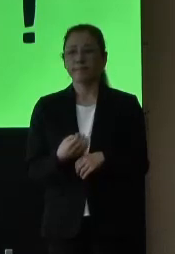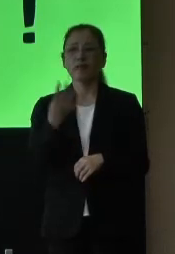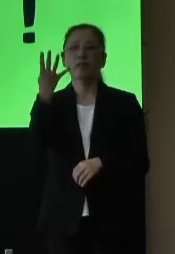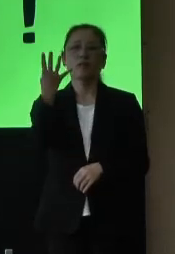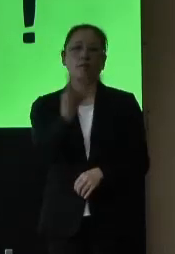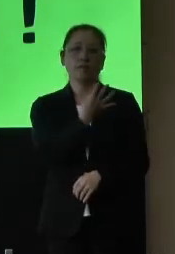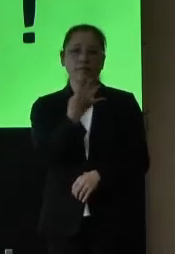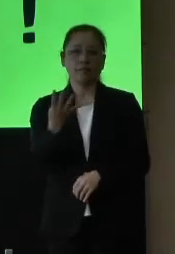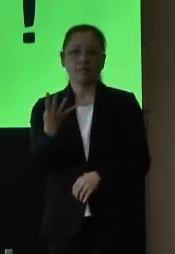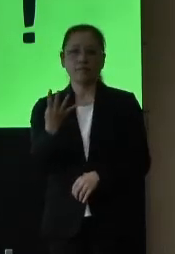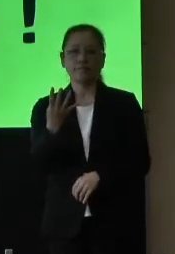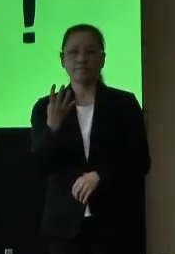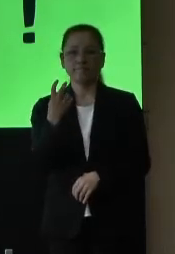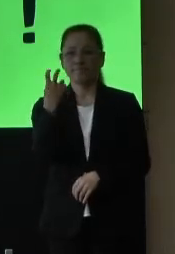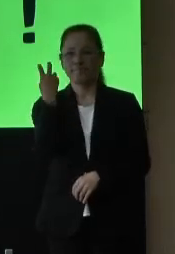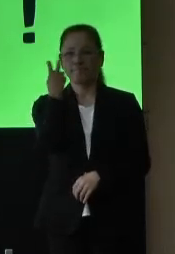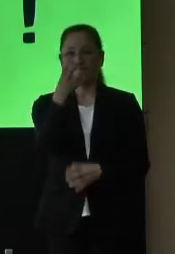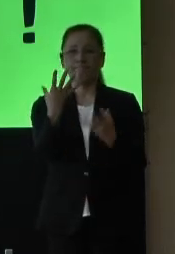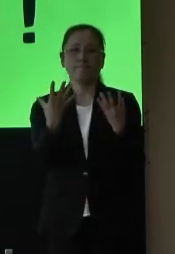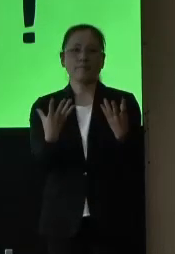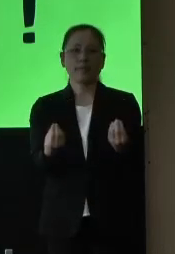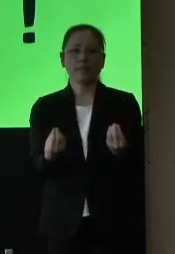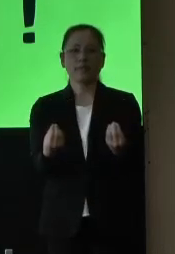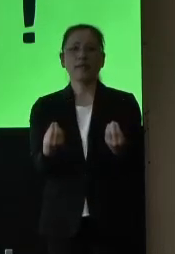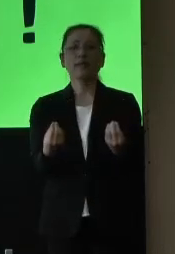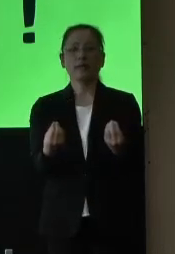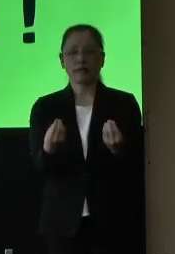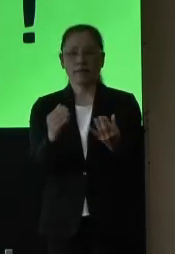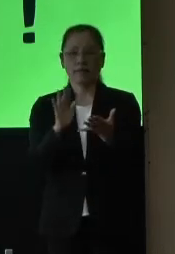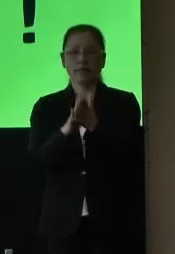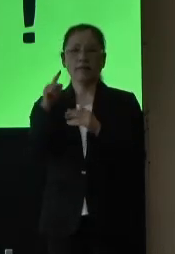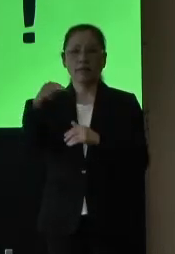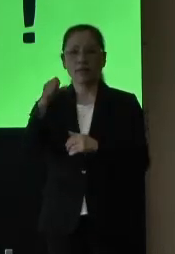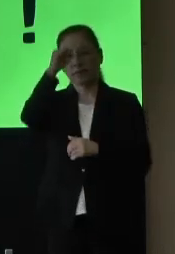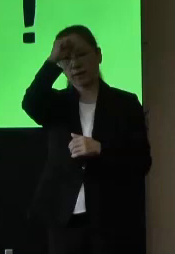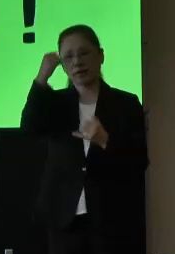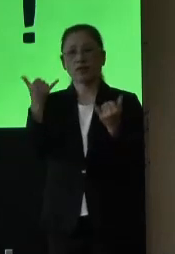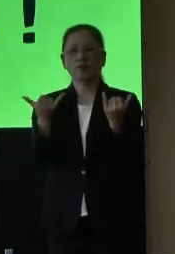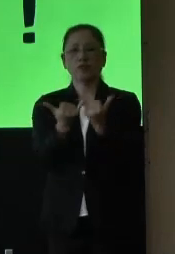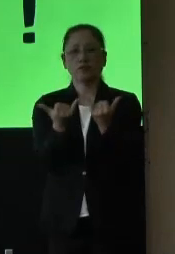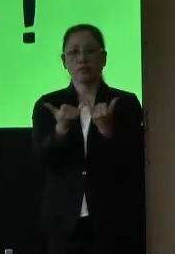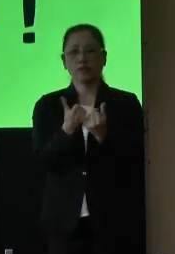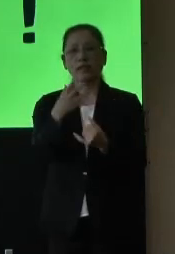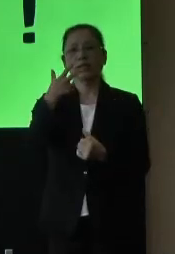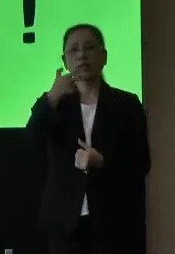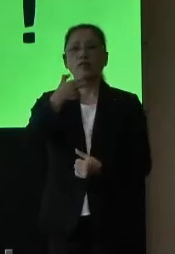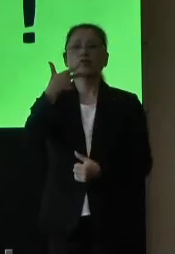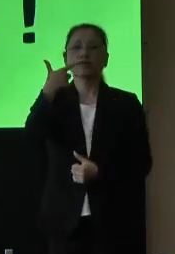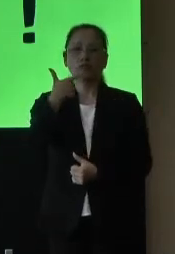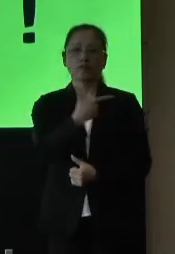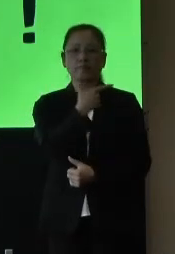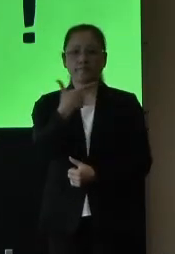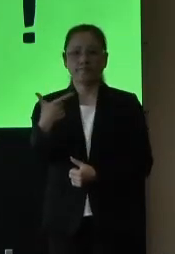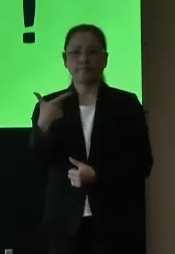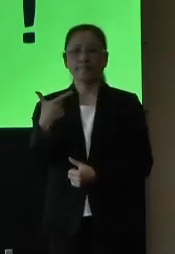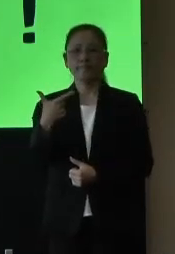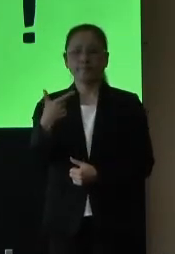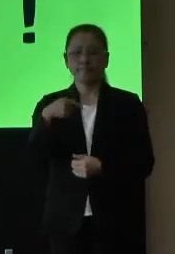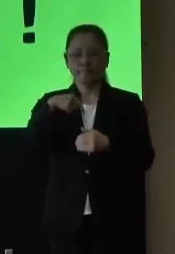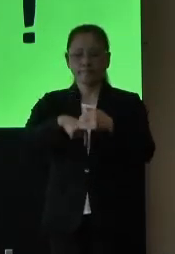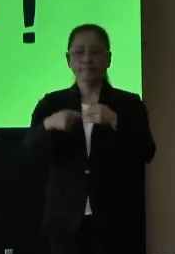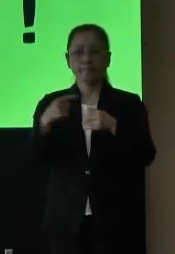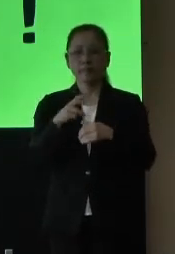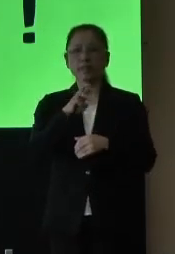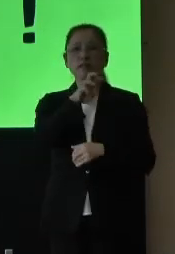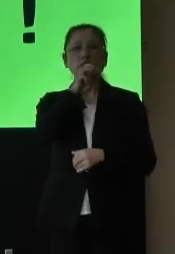4名の感染が確認されました。これにより県内の患者数は76名となりました。内訳は